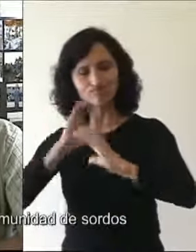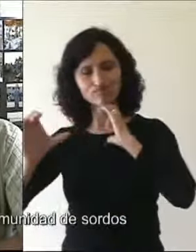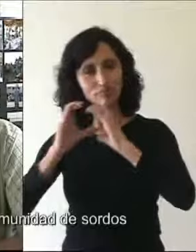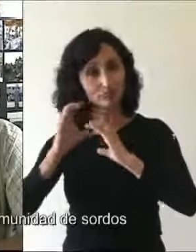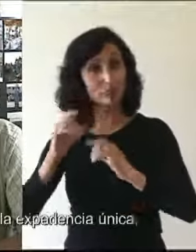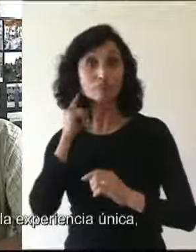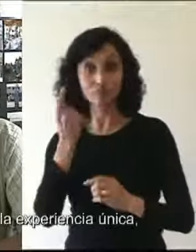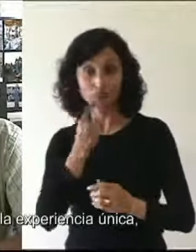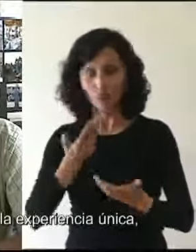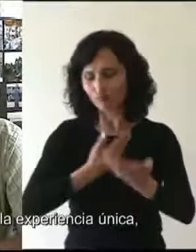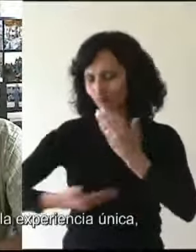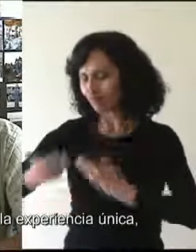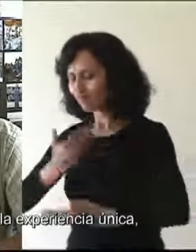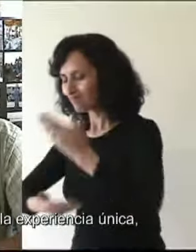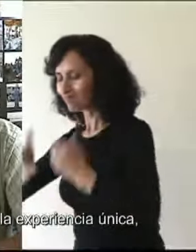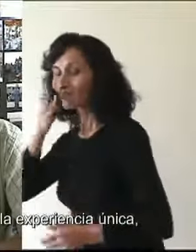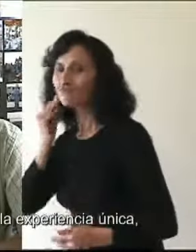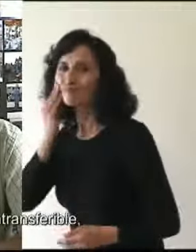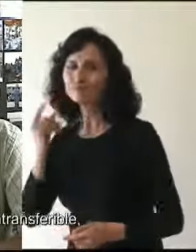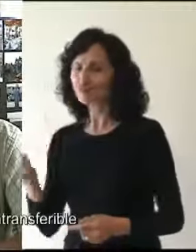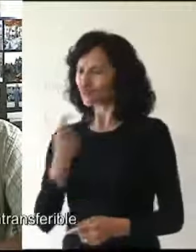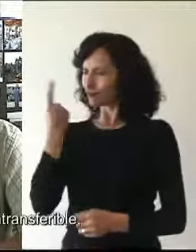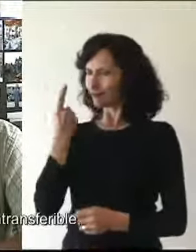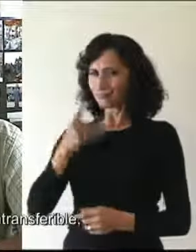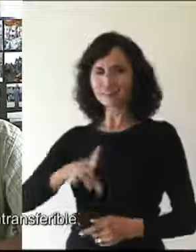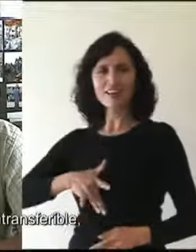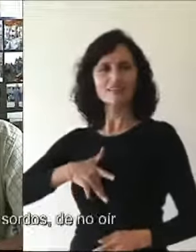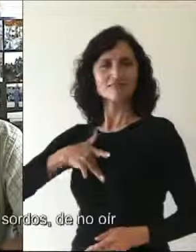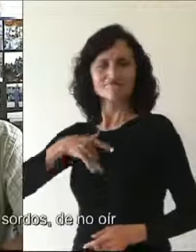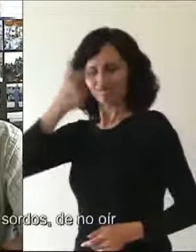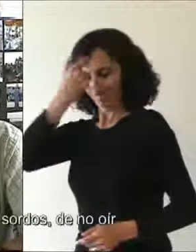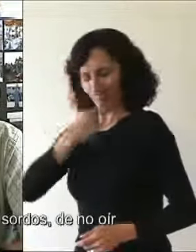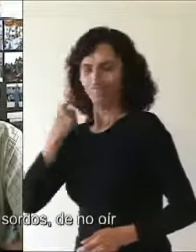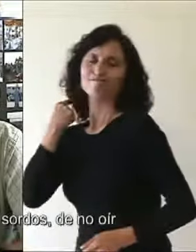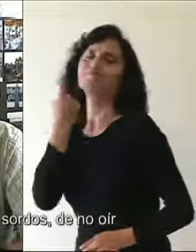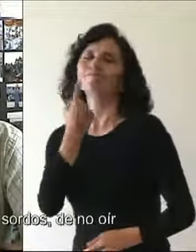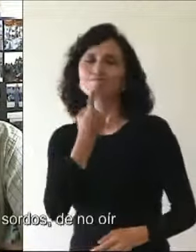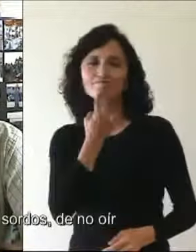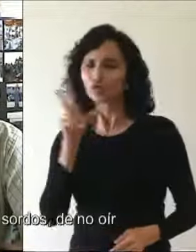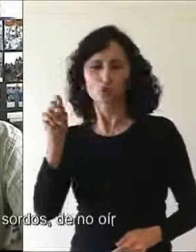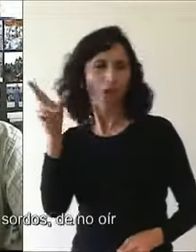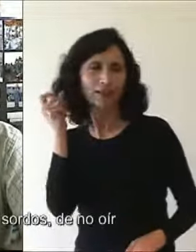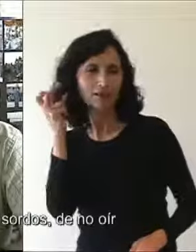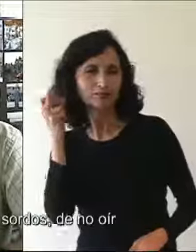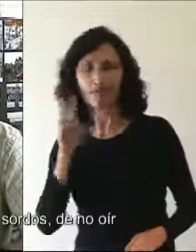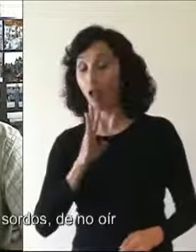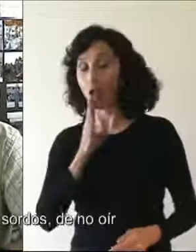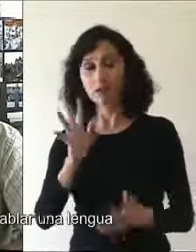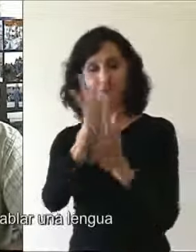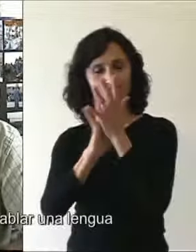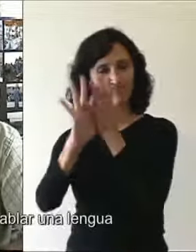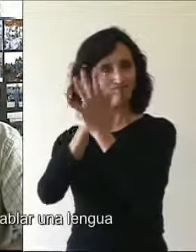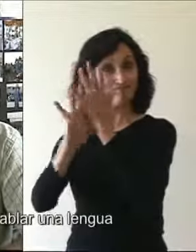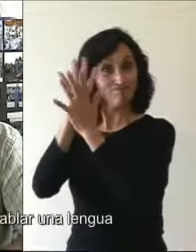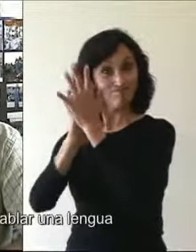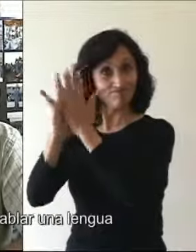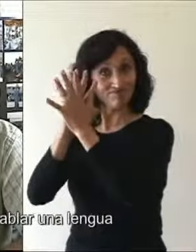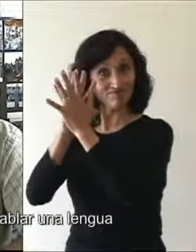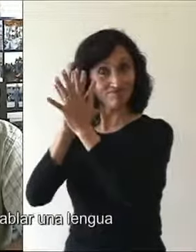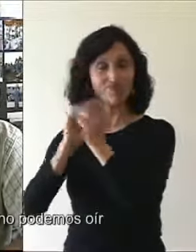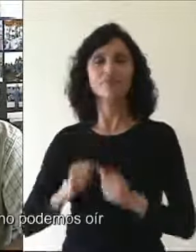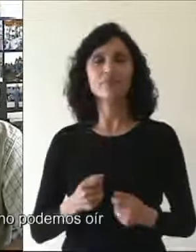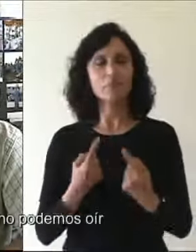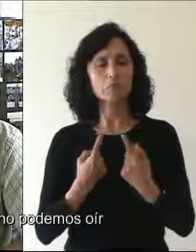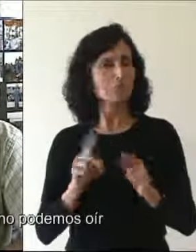fundamento de la comunidad de los sordos: compartir la experiencia única e intransferible de ser sordo, de no oír, y de hablar